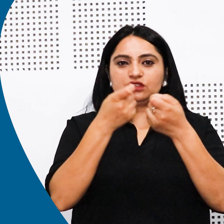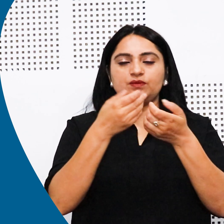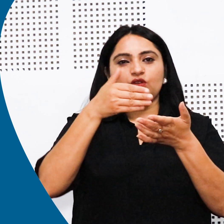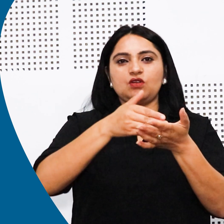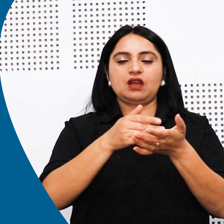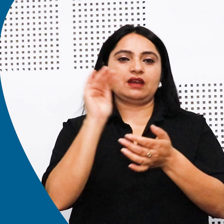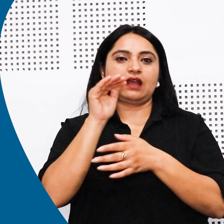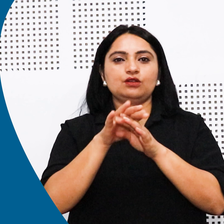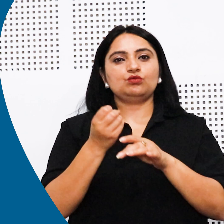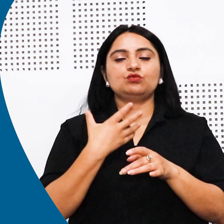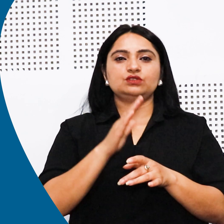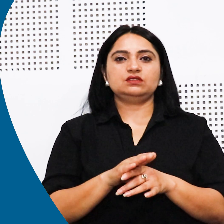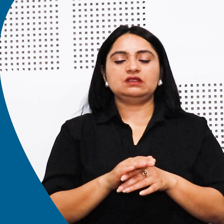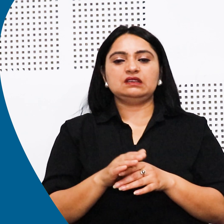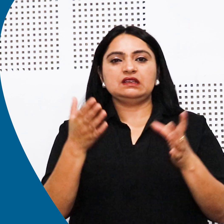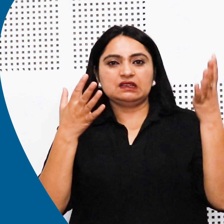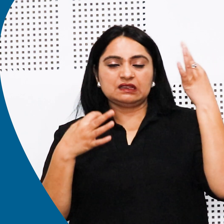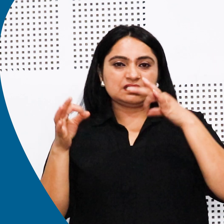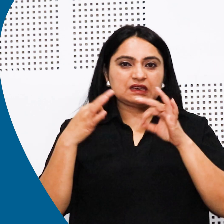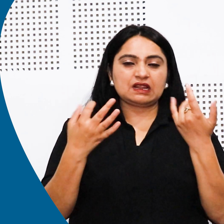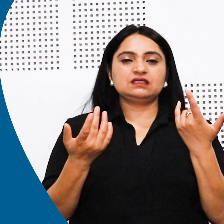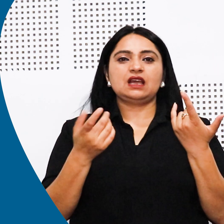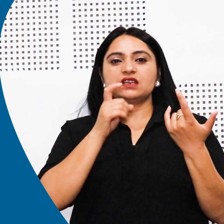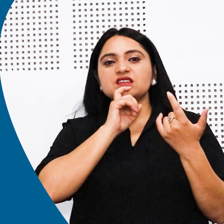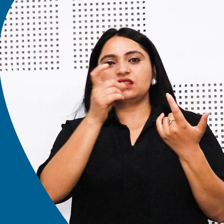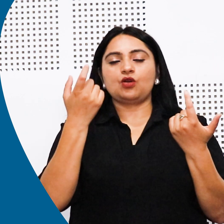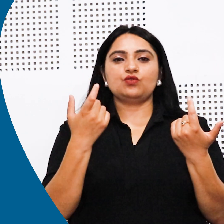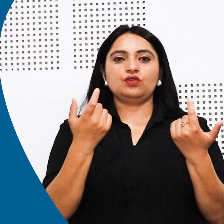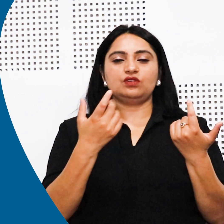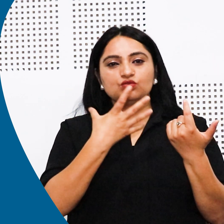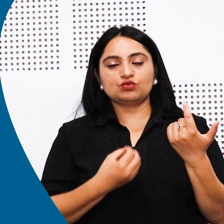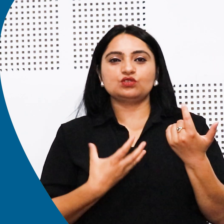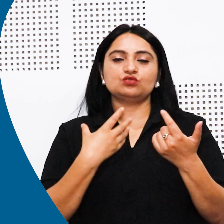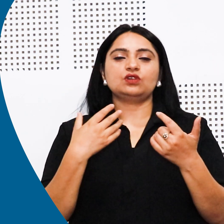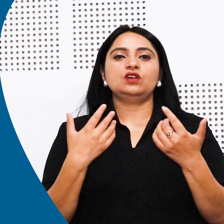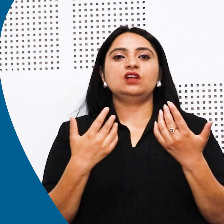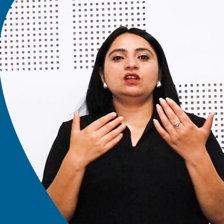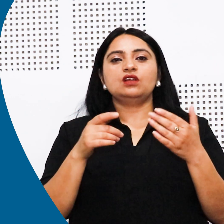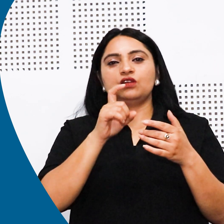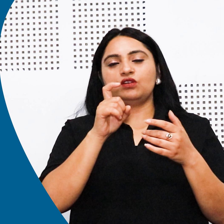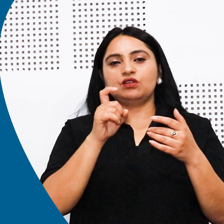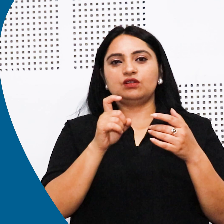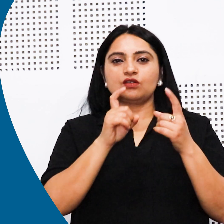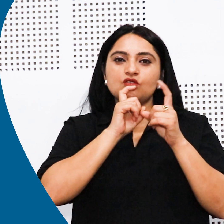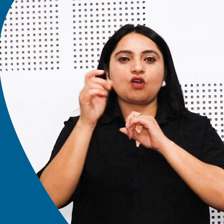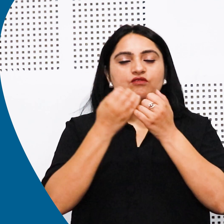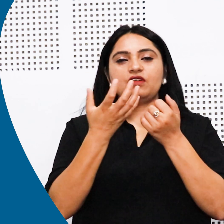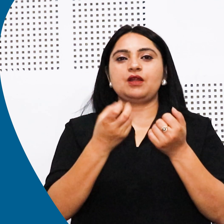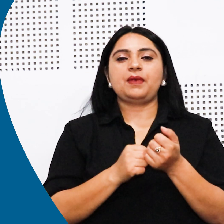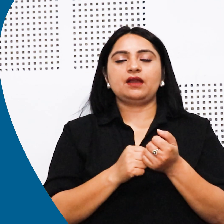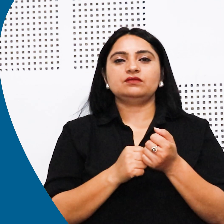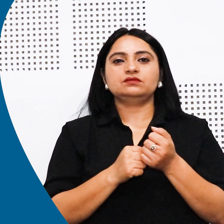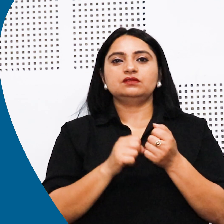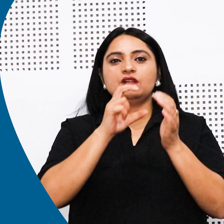सन्तुष्ट छन्। नाचगान गाउने, दुःख सुख गफ त भयो नि, गफ भयो नि, बस्ने ठिकै छ, राम्रो छ भन्नु अहिले गरेका छन्, बसेर कोही